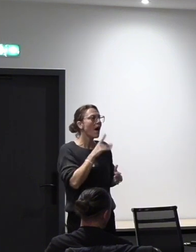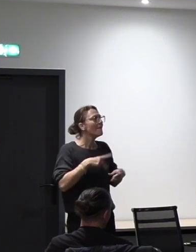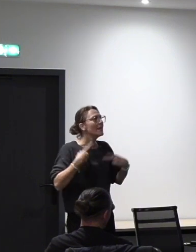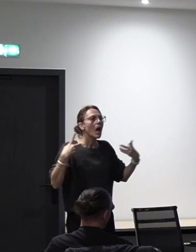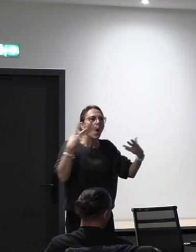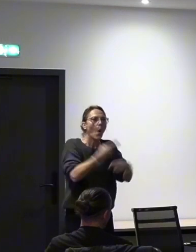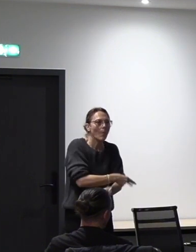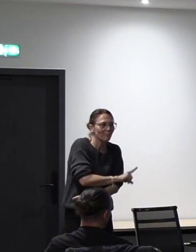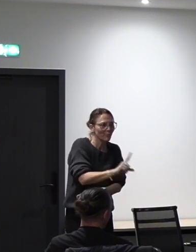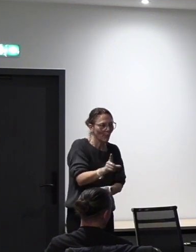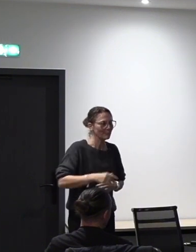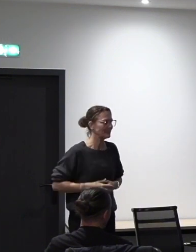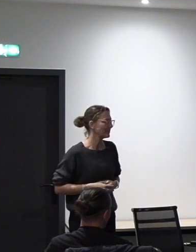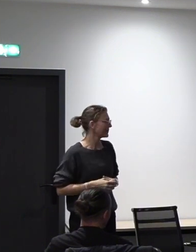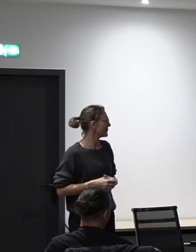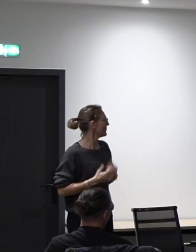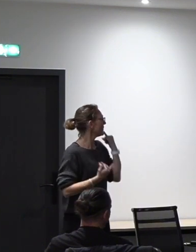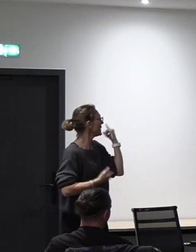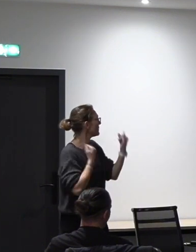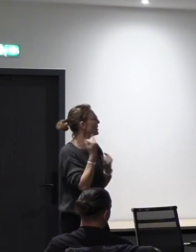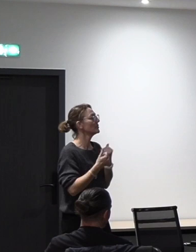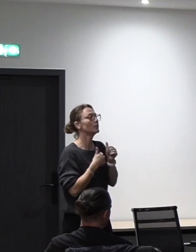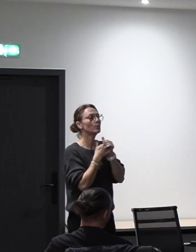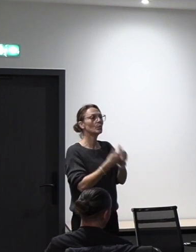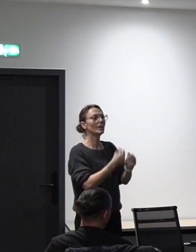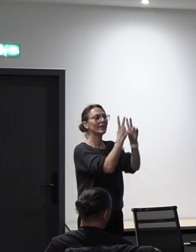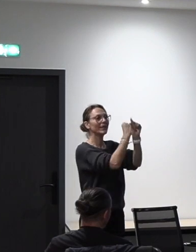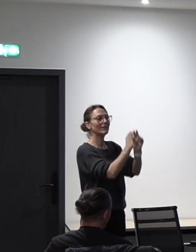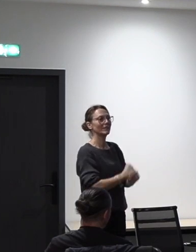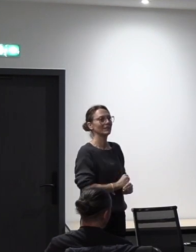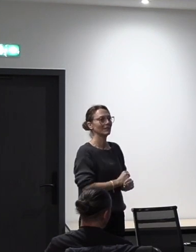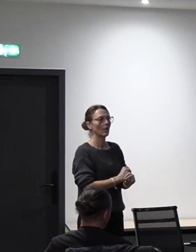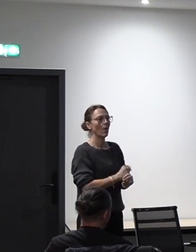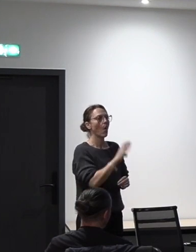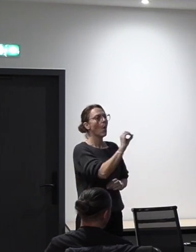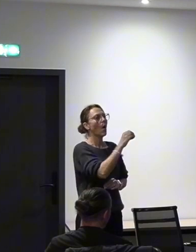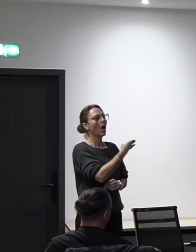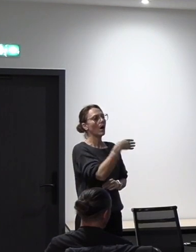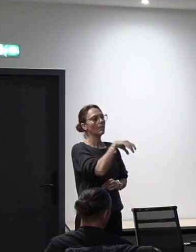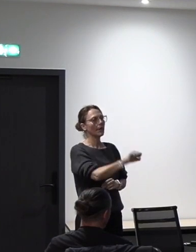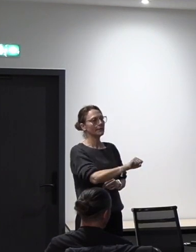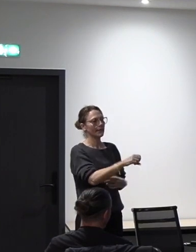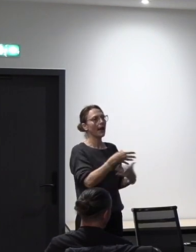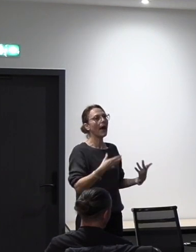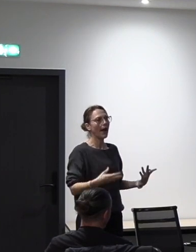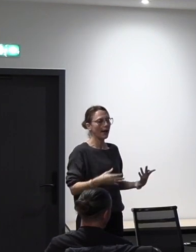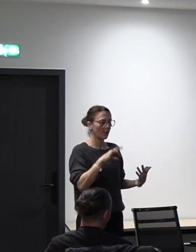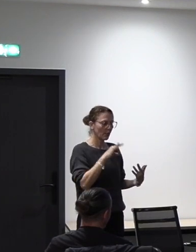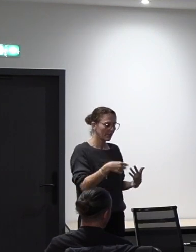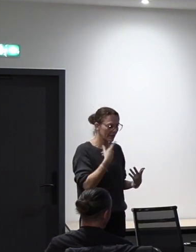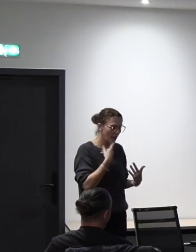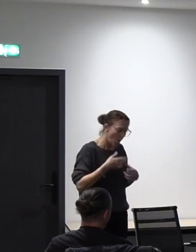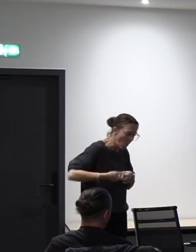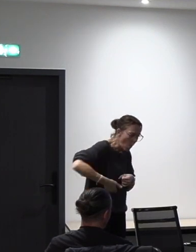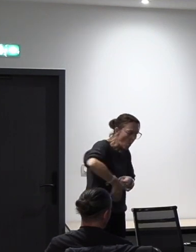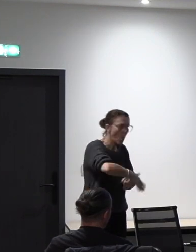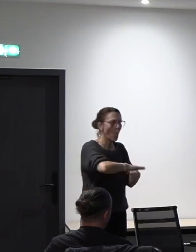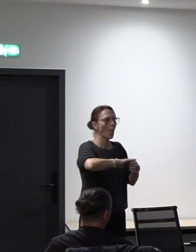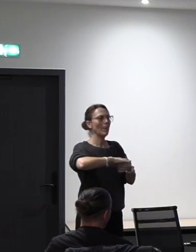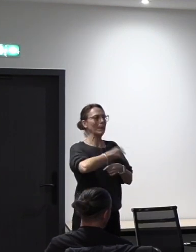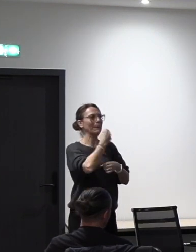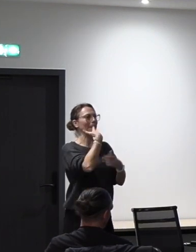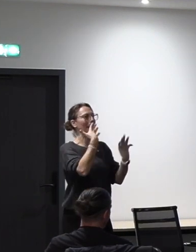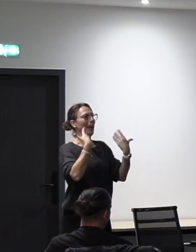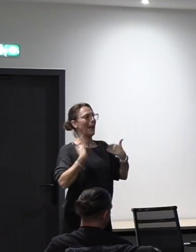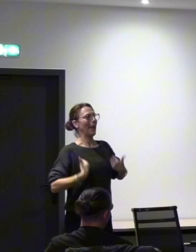rédhibitoire. Et évidemment, si on prend la définition de l'Organisation mondiale de la santé, c'est un état complet de bien-être